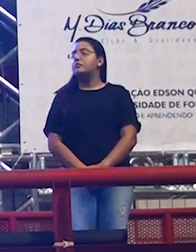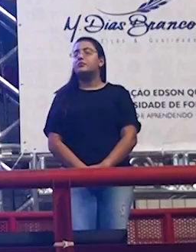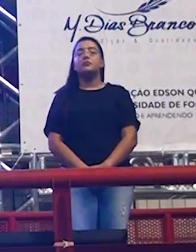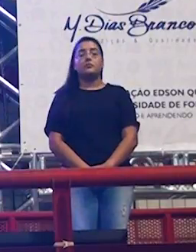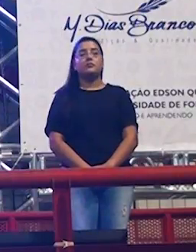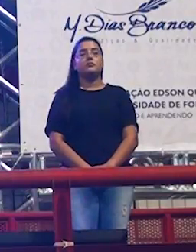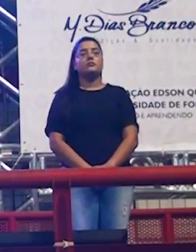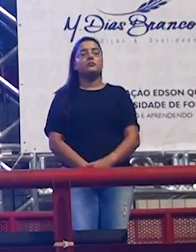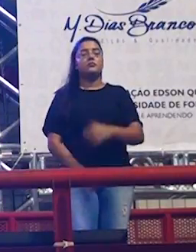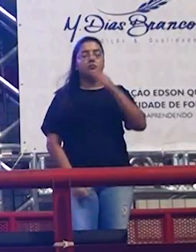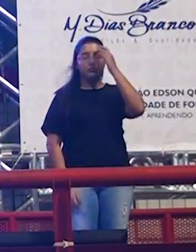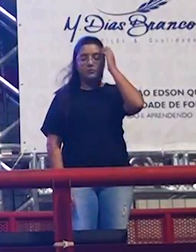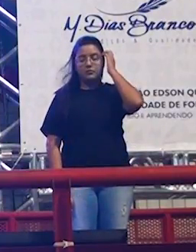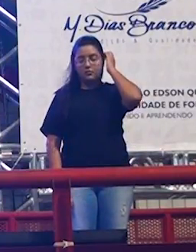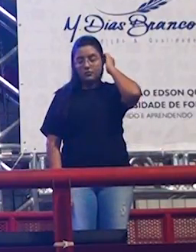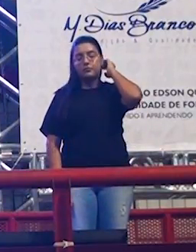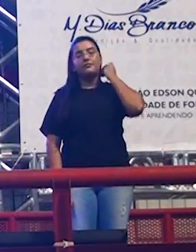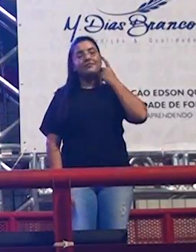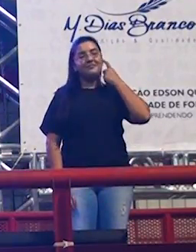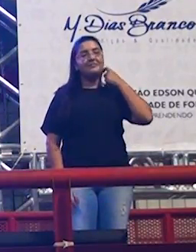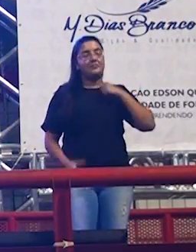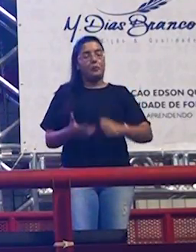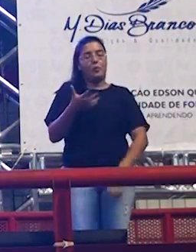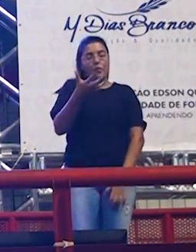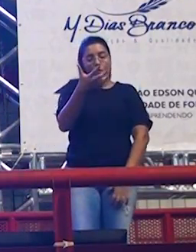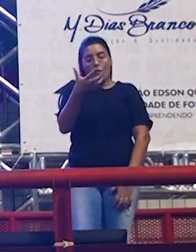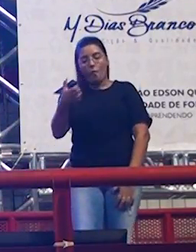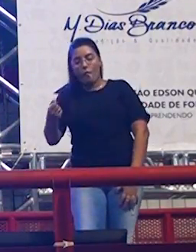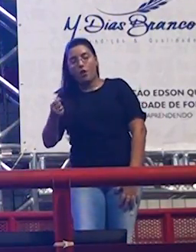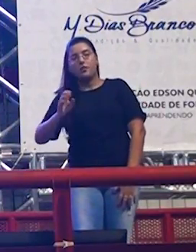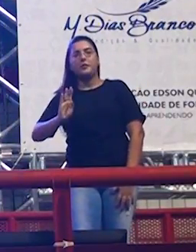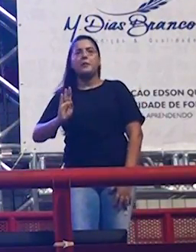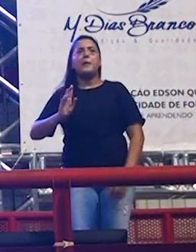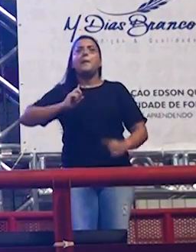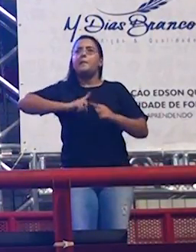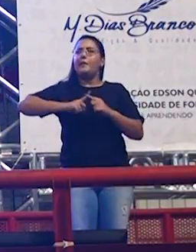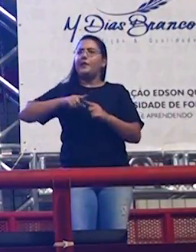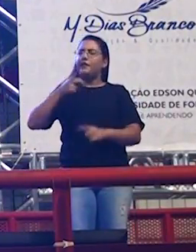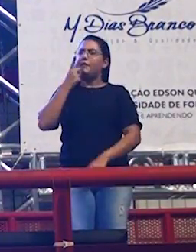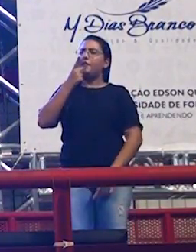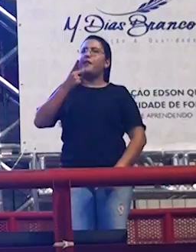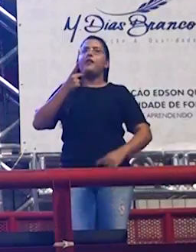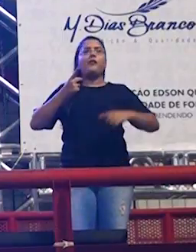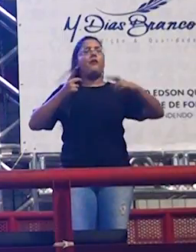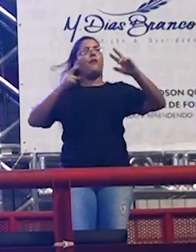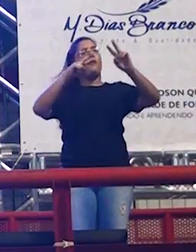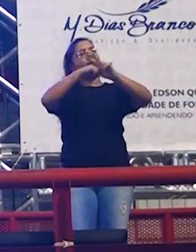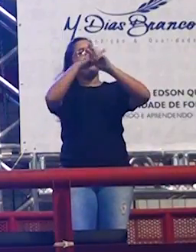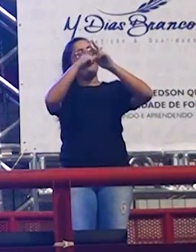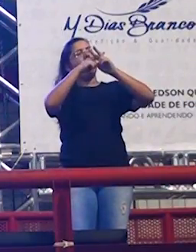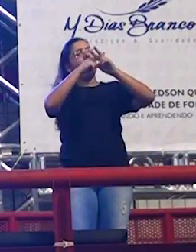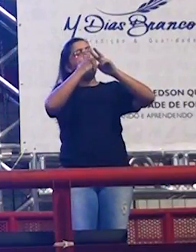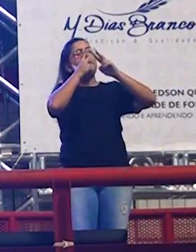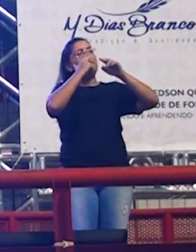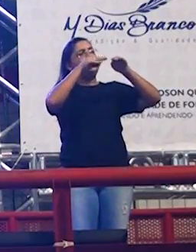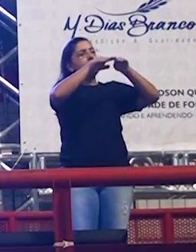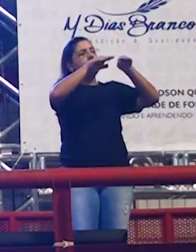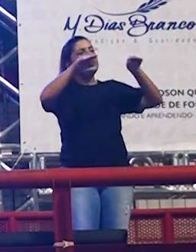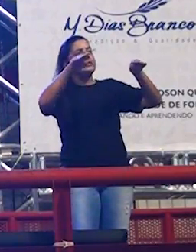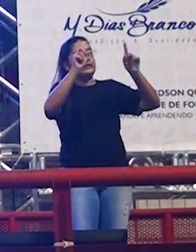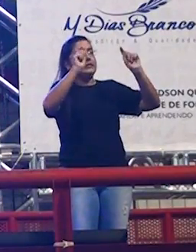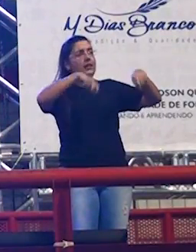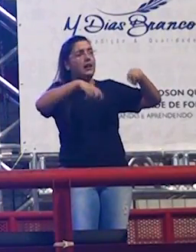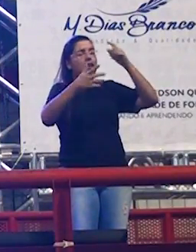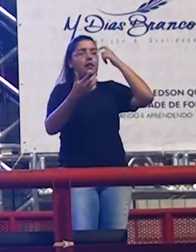Pessoal, a pressão será maior em B. Professor, mas tu não disse que o ar frio, ele é mais denso?